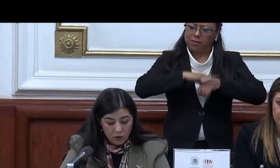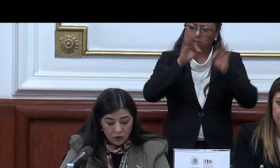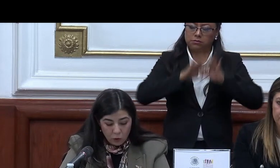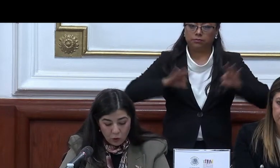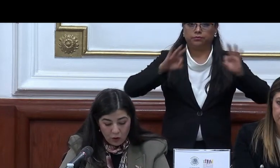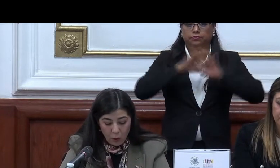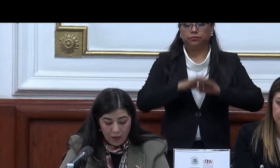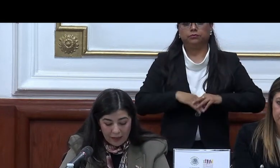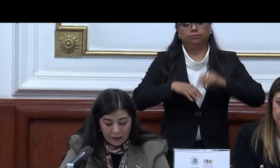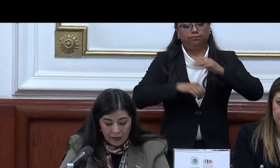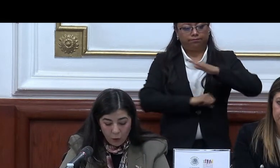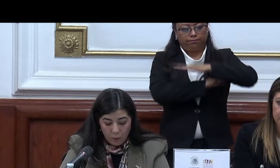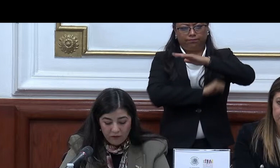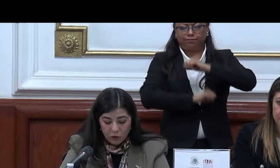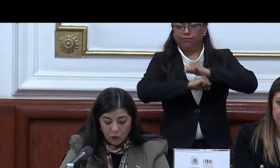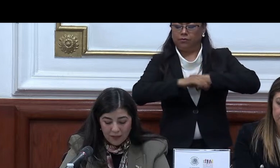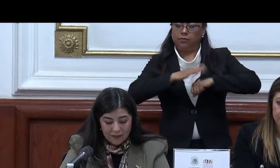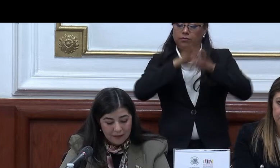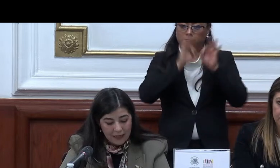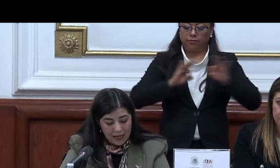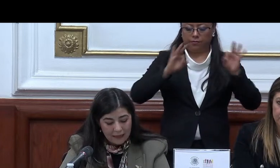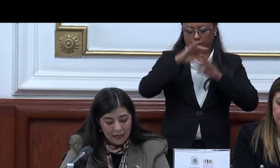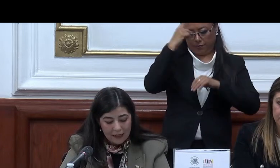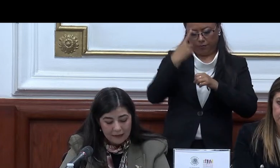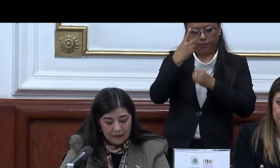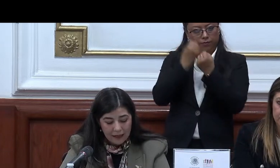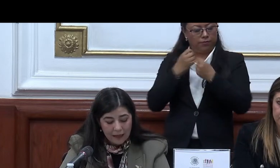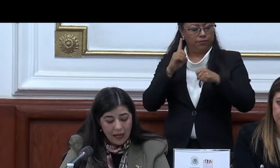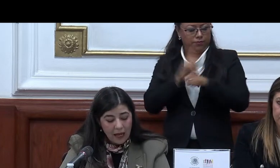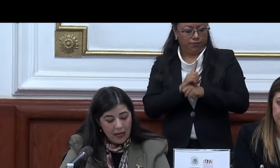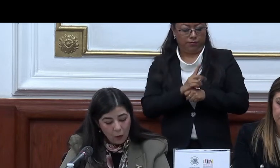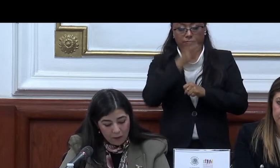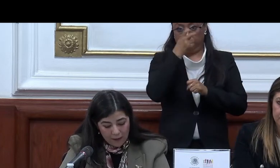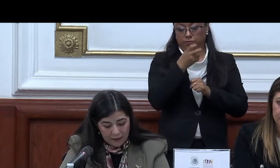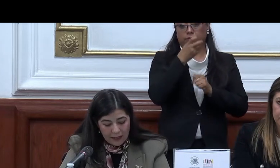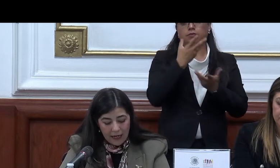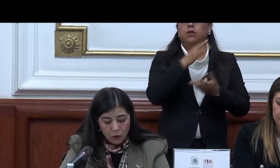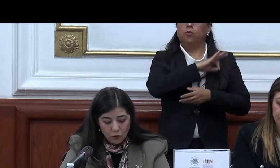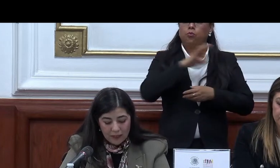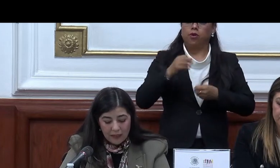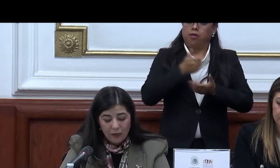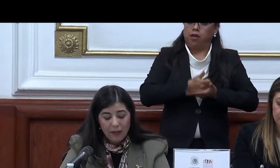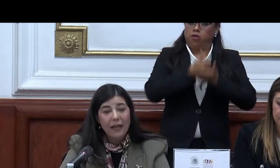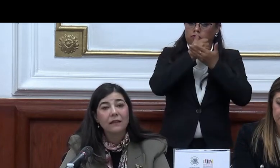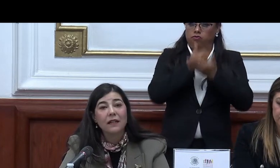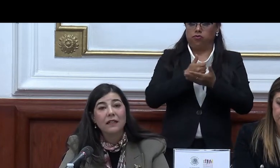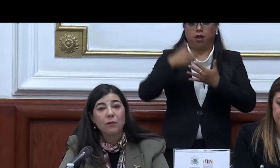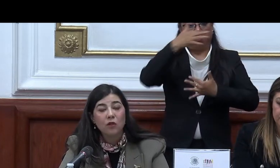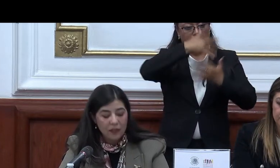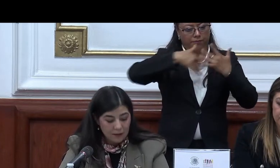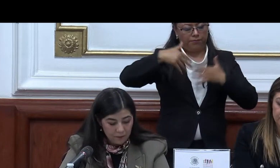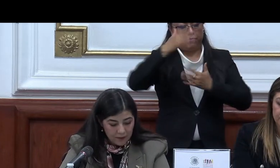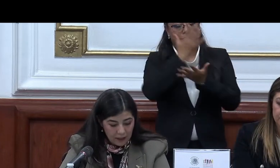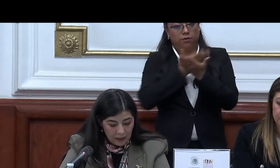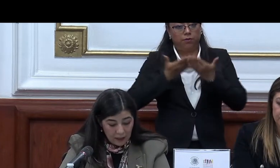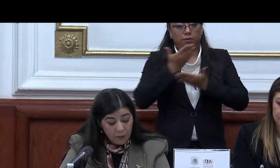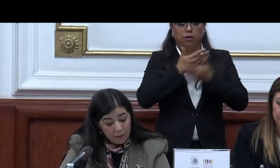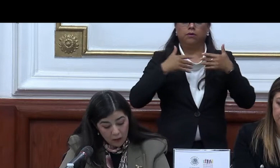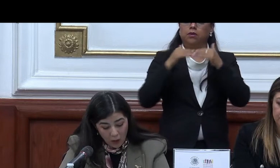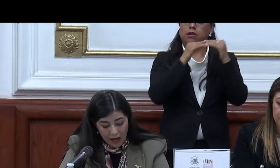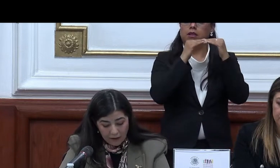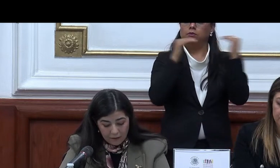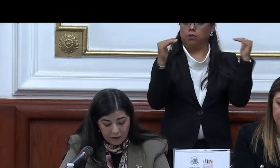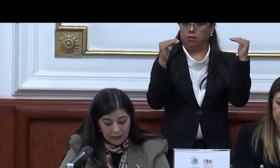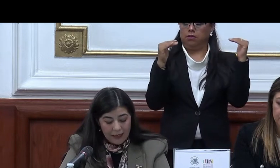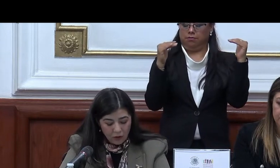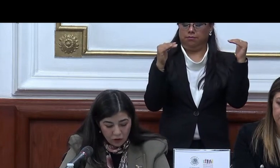una constitución democrática cumple funciones esenciales que garantizan la convivencia, la justicia y la igualdad entre las personas. En primer